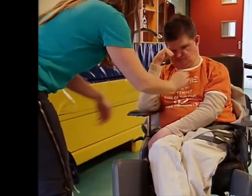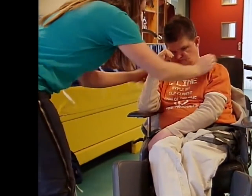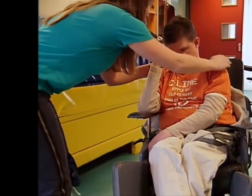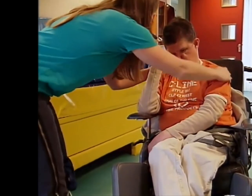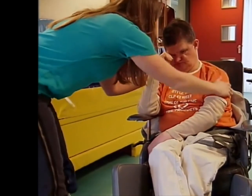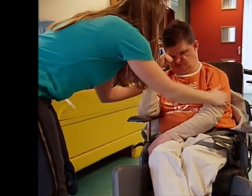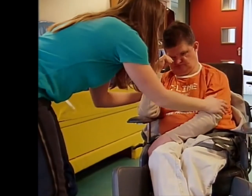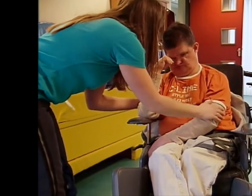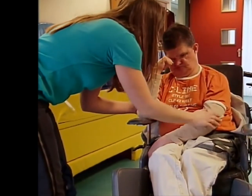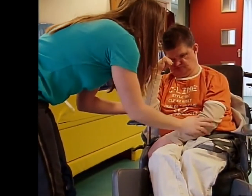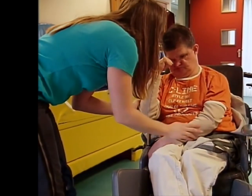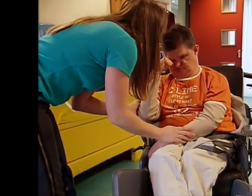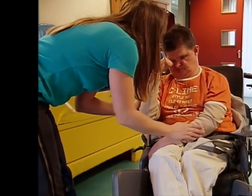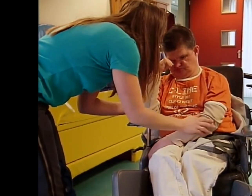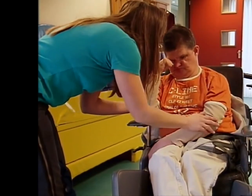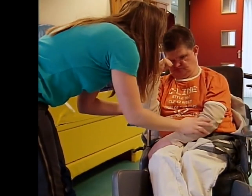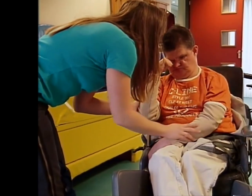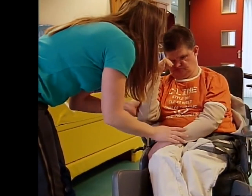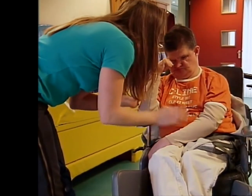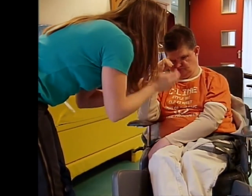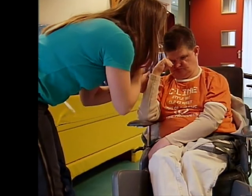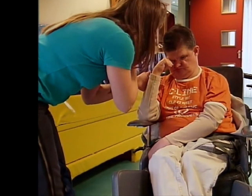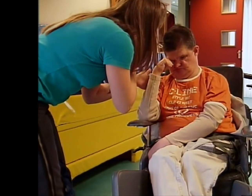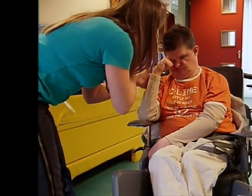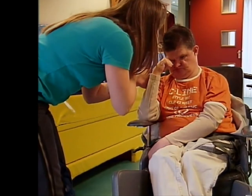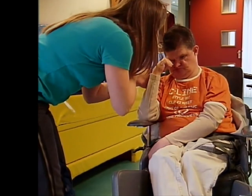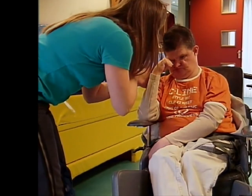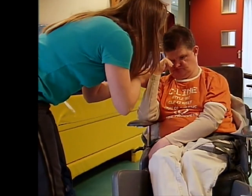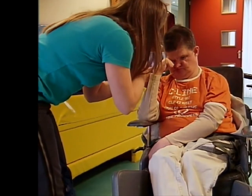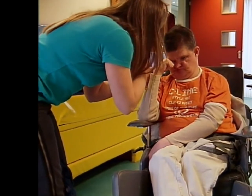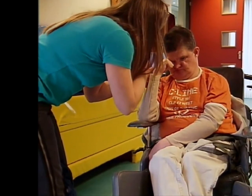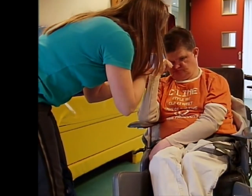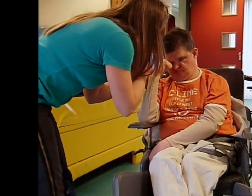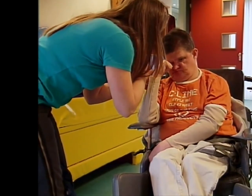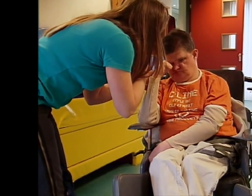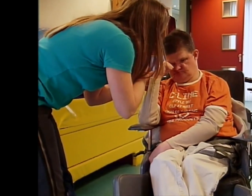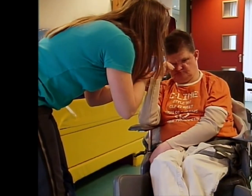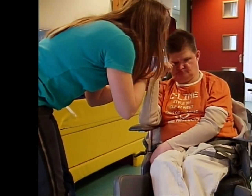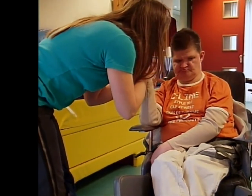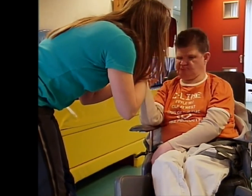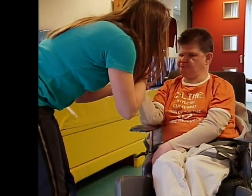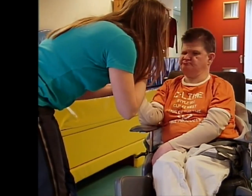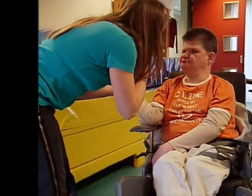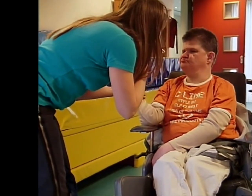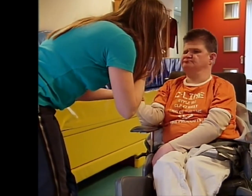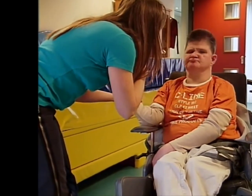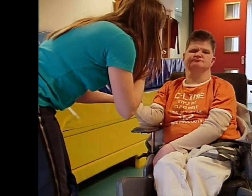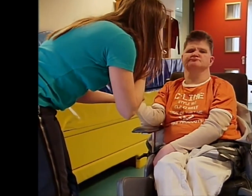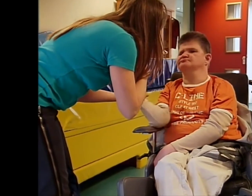Ik probeer contact met hem te maken. Ik moet behoorlijk aandringen, want hij heeft nog steeds geen aandacht voor mij. Het kost hem